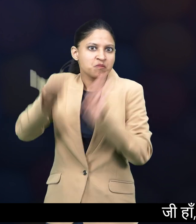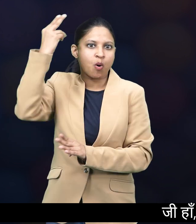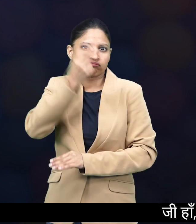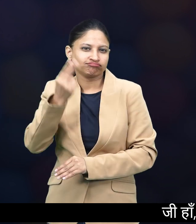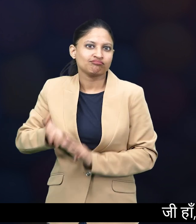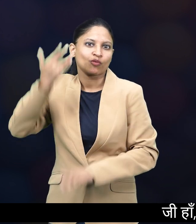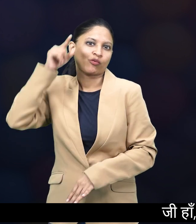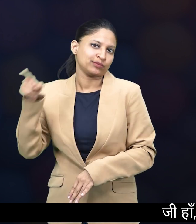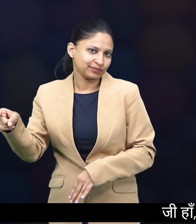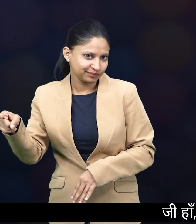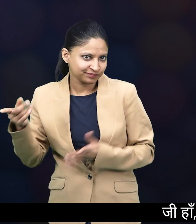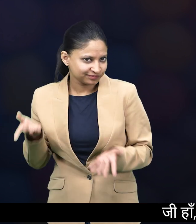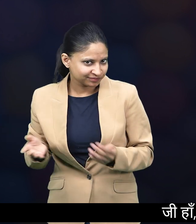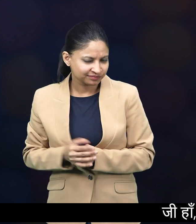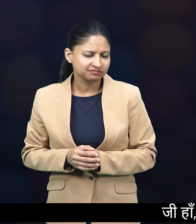भरा।